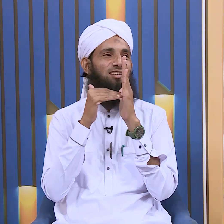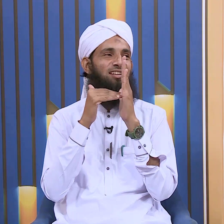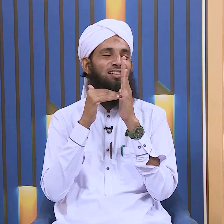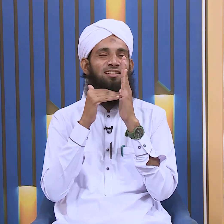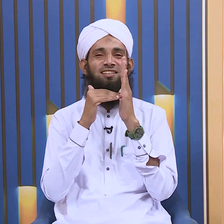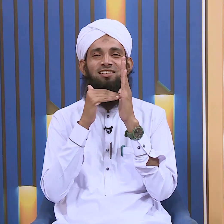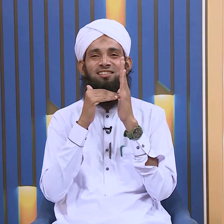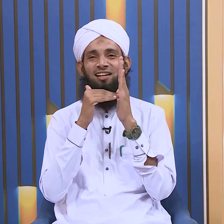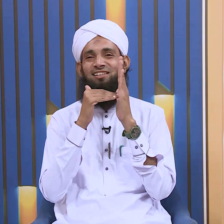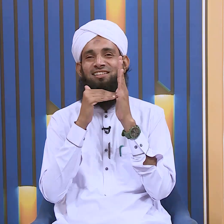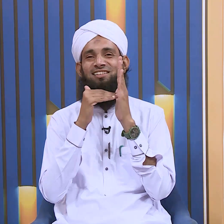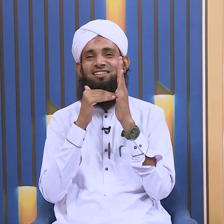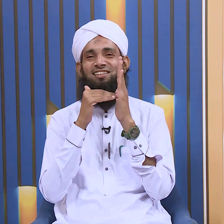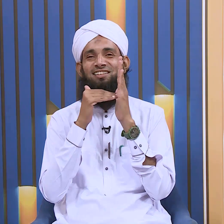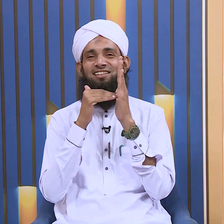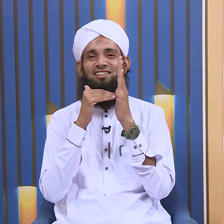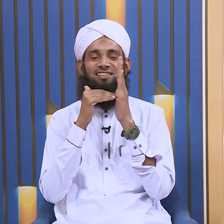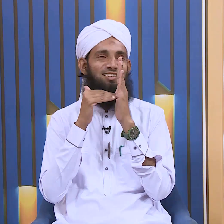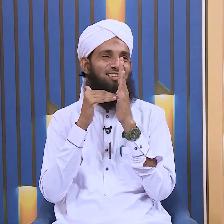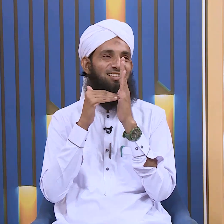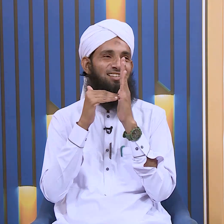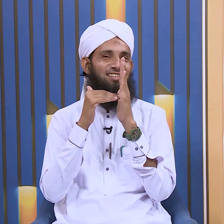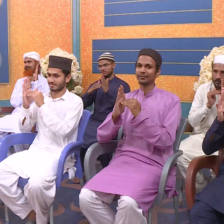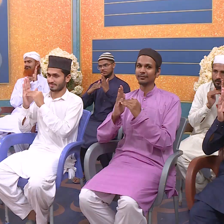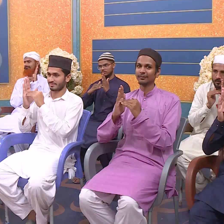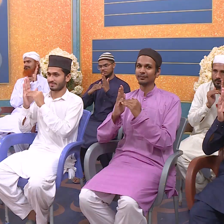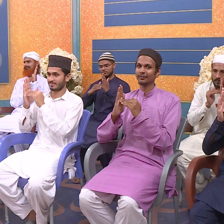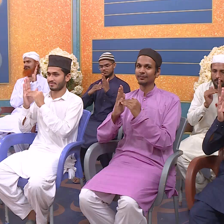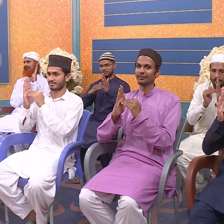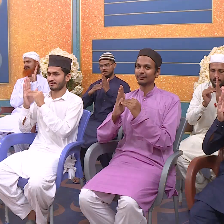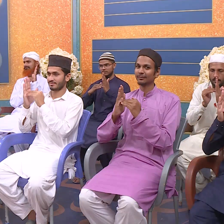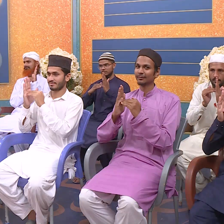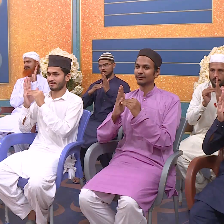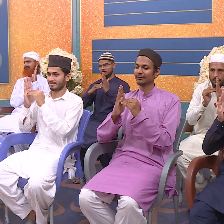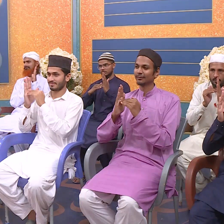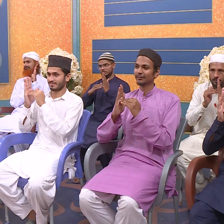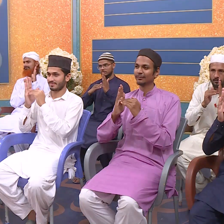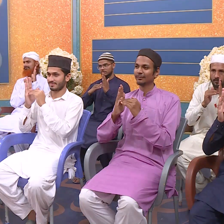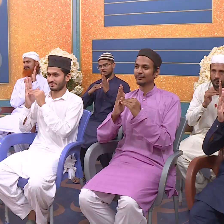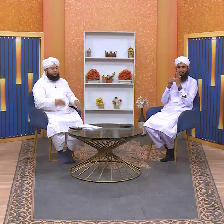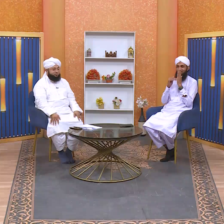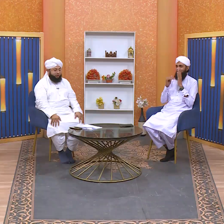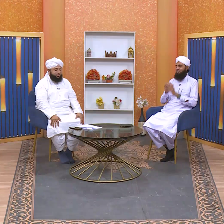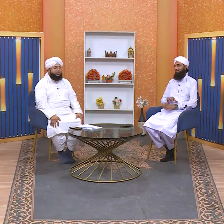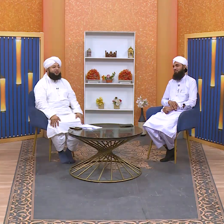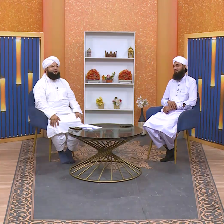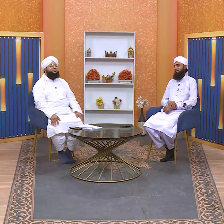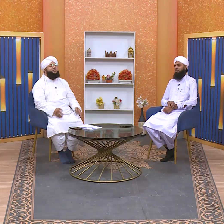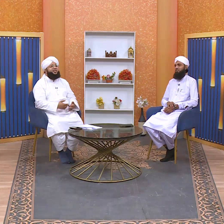ہے زیڈ. زیڈ. زی. زی, ٹھیک ہے. سبحان اللہ. مدنی چینل کے